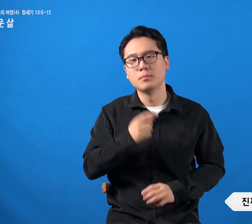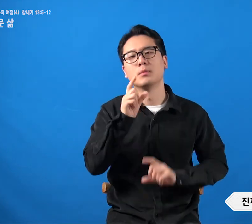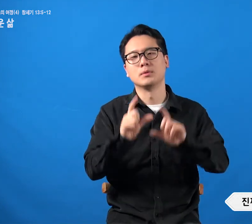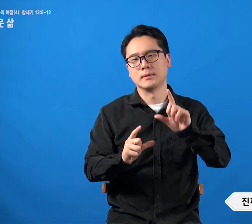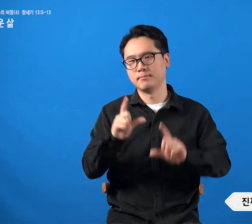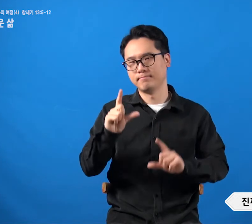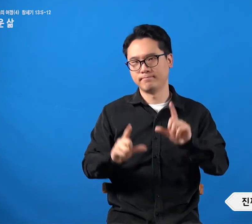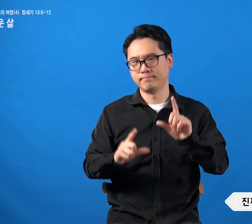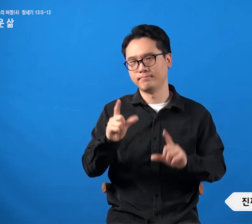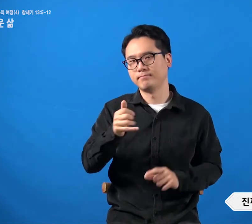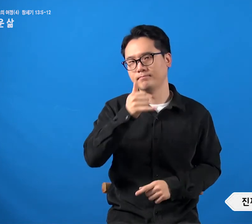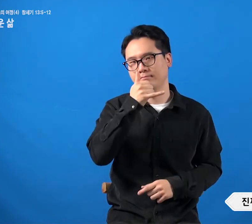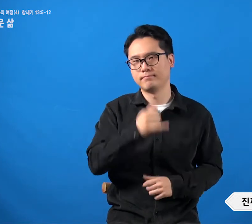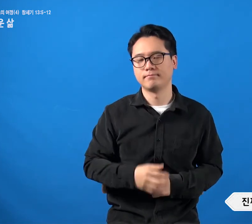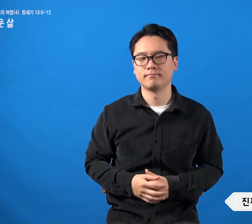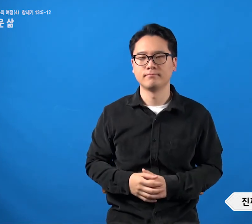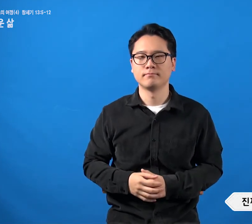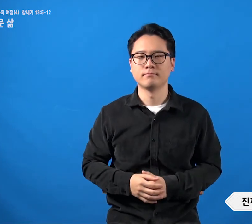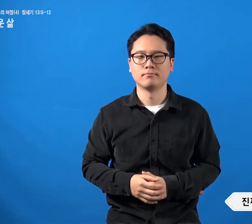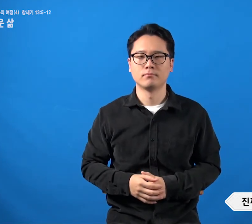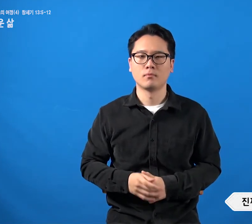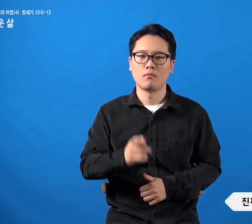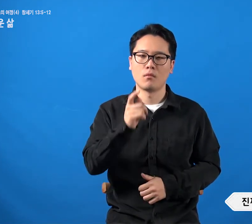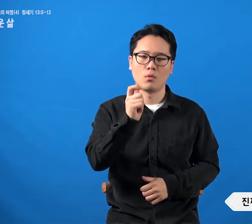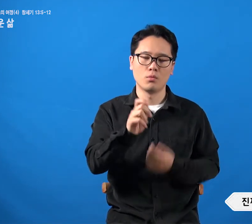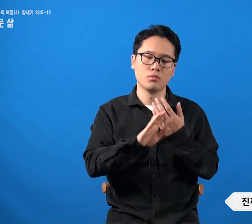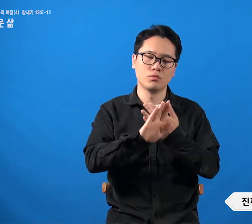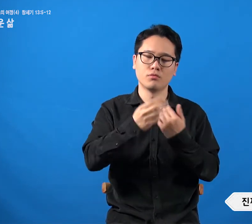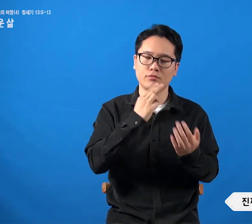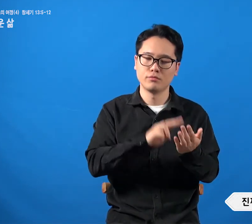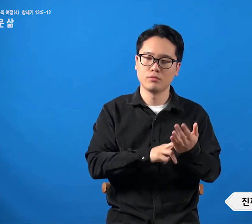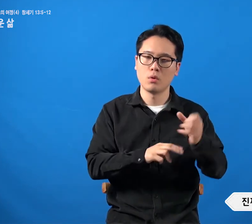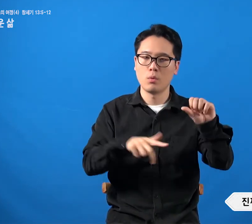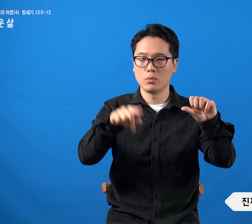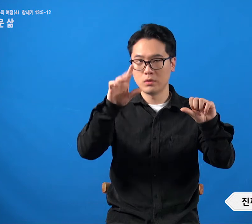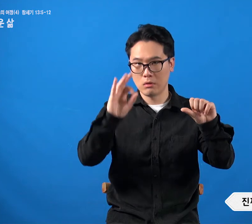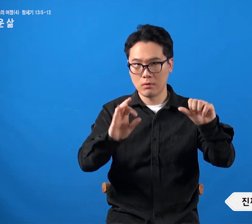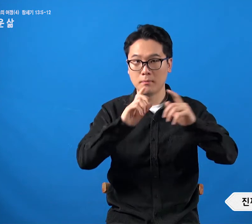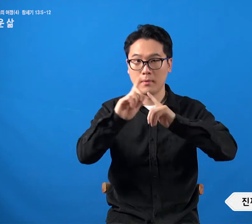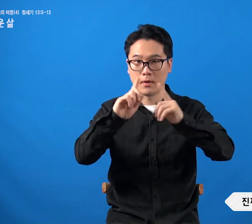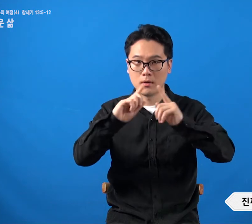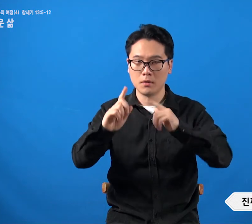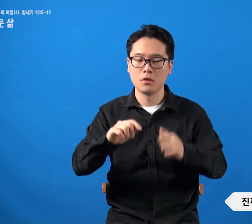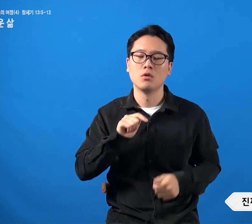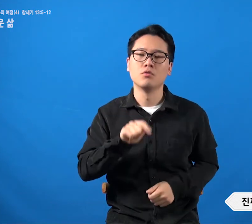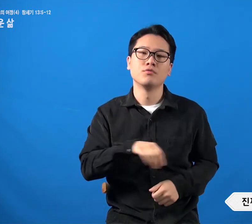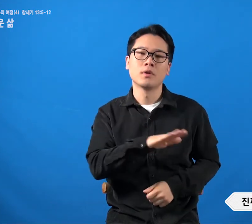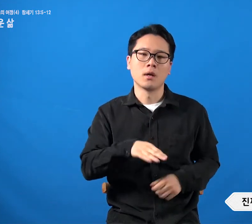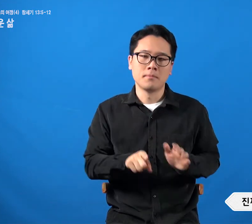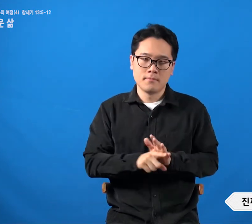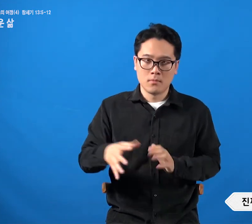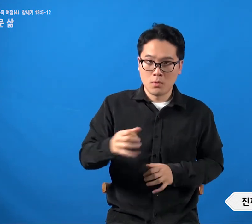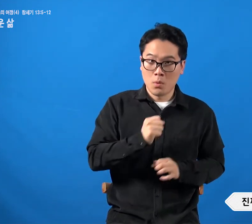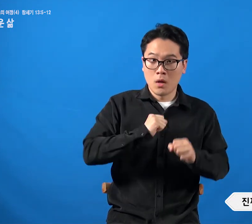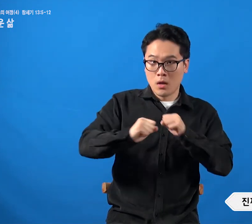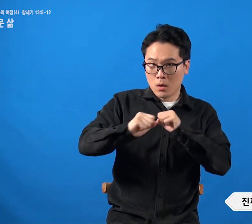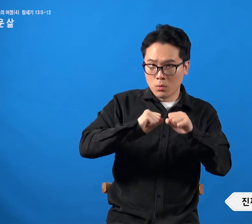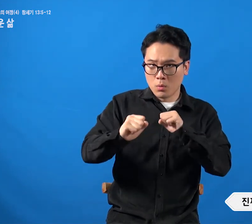성경은 설명합니다. 그래서 고린도후서 5장은 이렇게 말합니다. 이는 우리가 믿음으로 행하고 보는